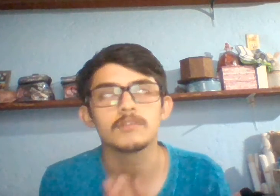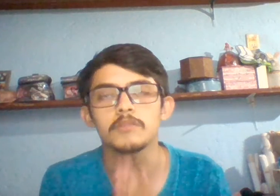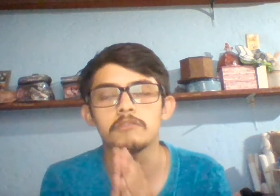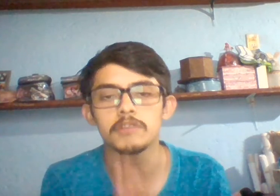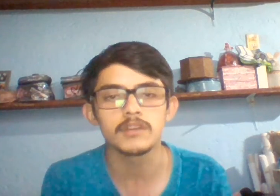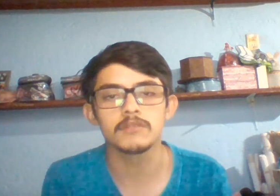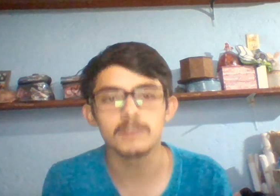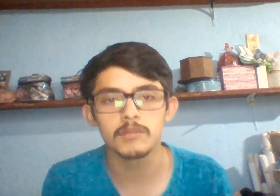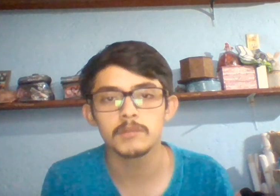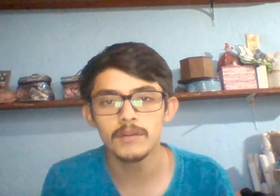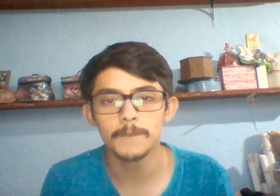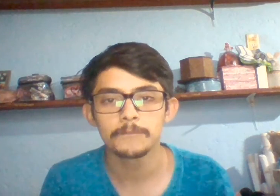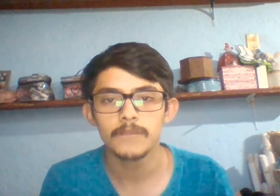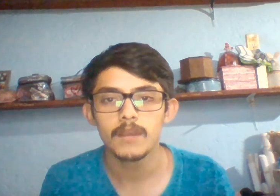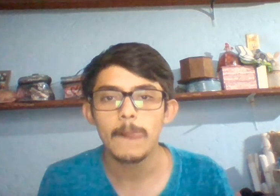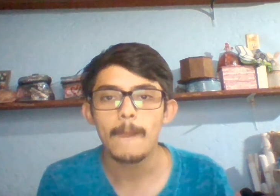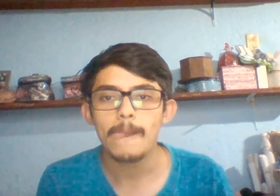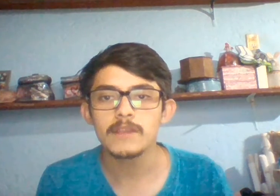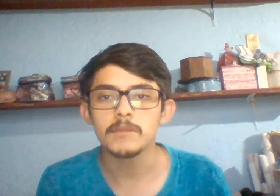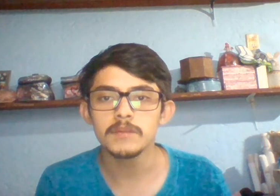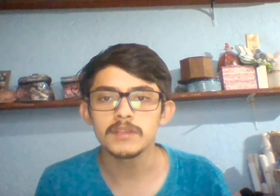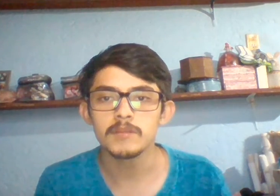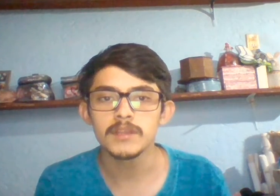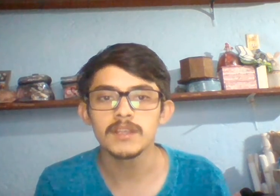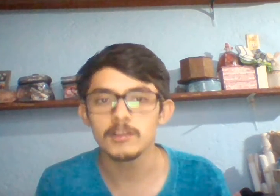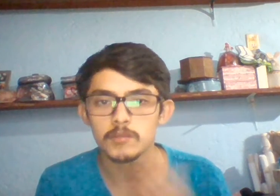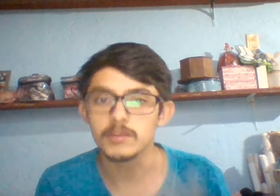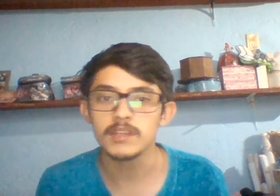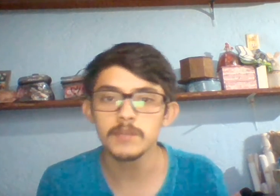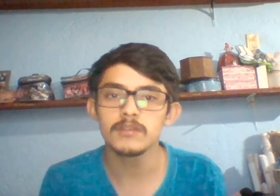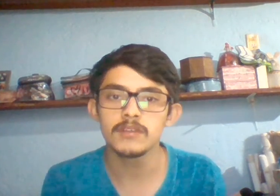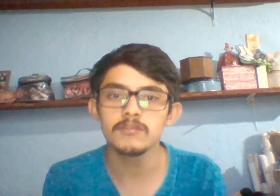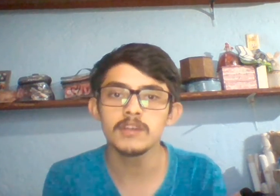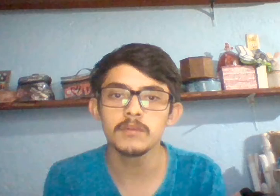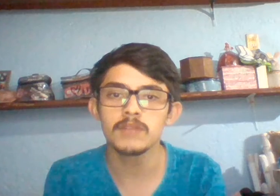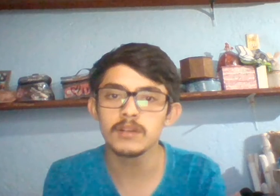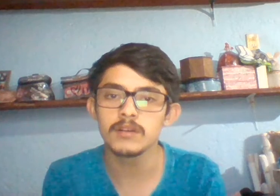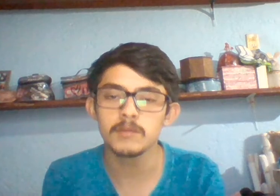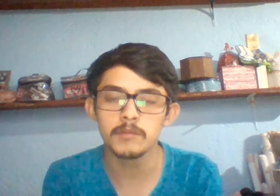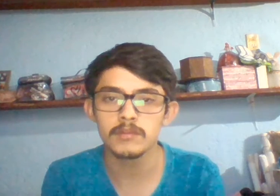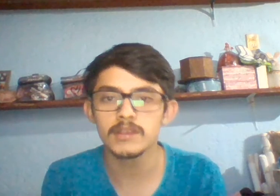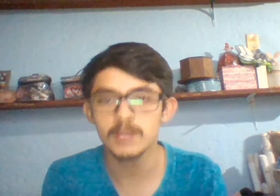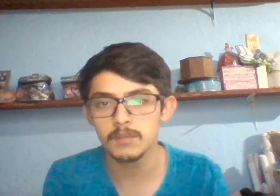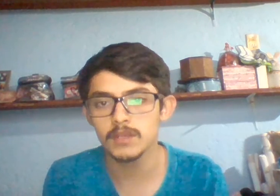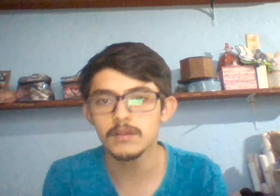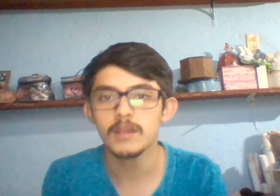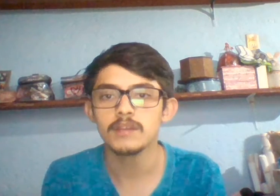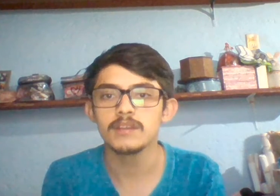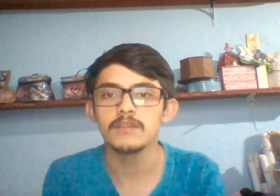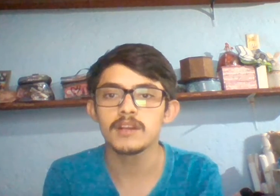o el torque de un servomotor. Se mide habitualmente en kilos por centímetro. Si un servo de 1 kilogramo por centímetro significa que